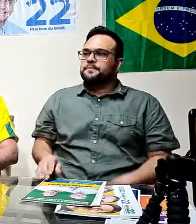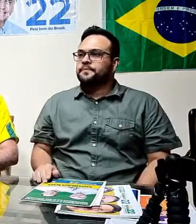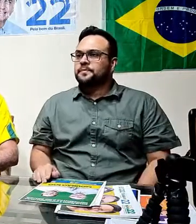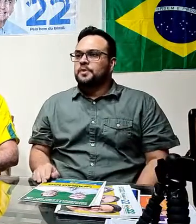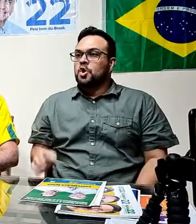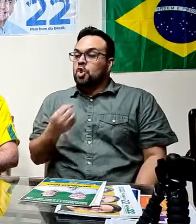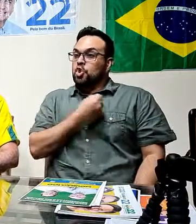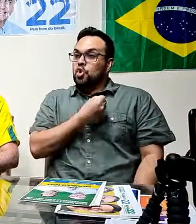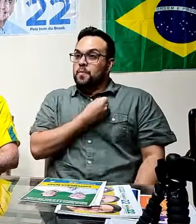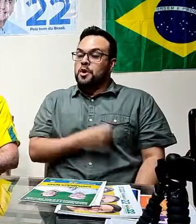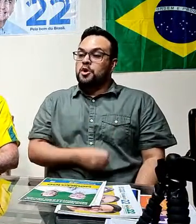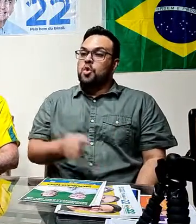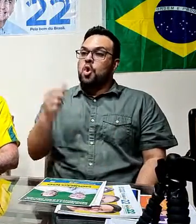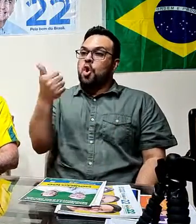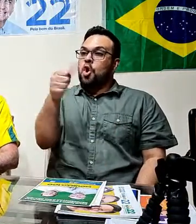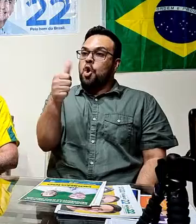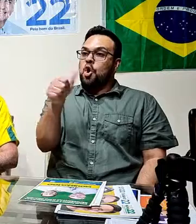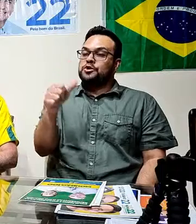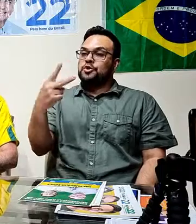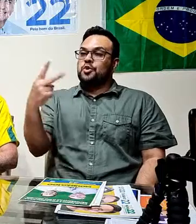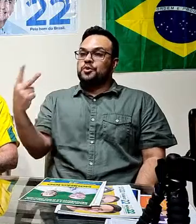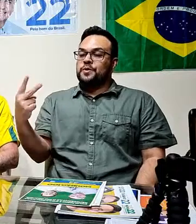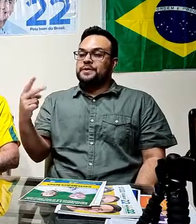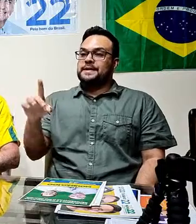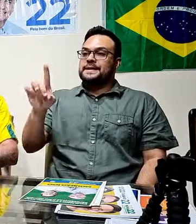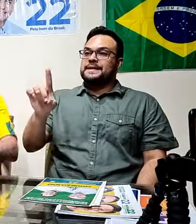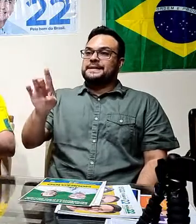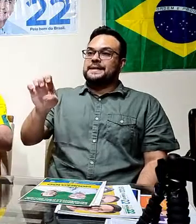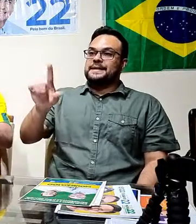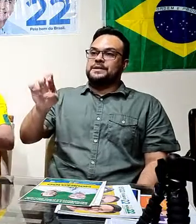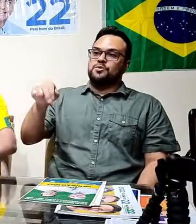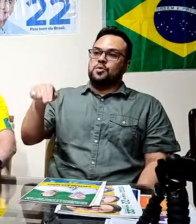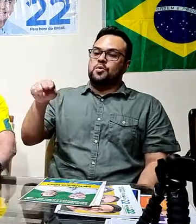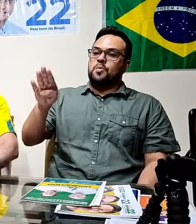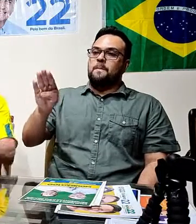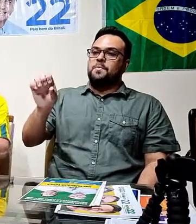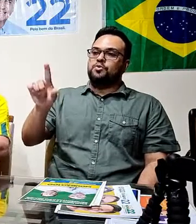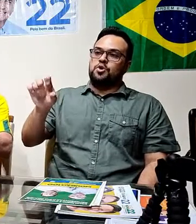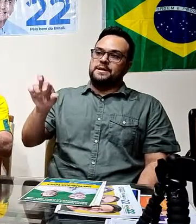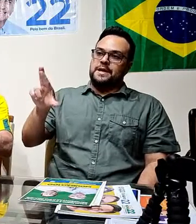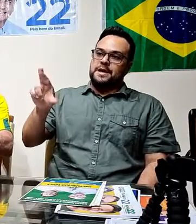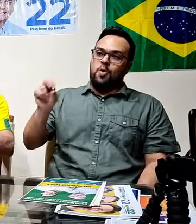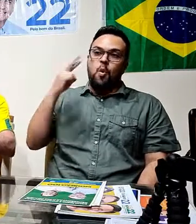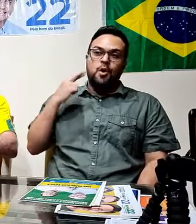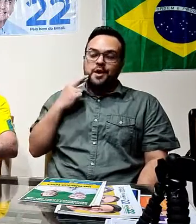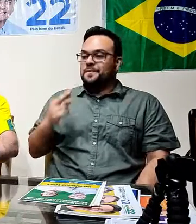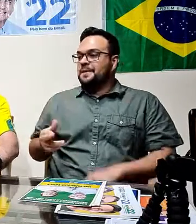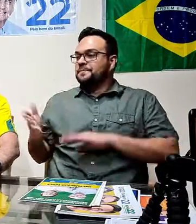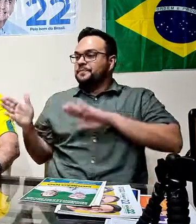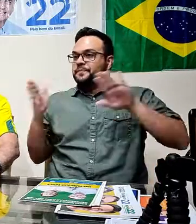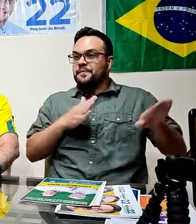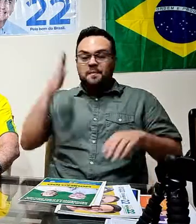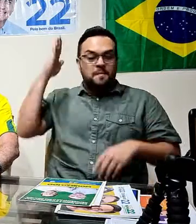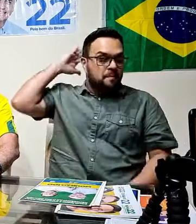11-2-2. 11-2-2, Deilson Bolsonaro, Roraima. Vamos lá para o nosso prezado estado do